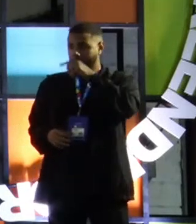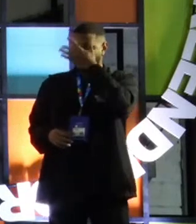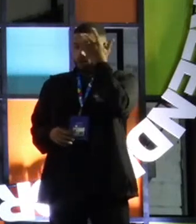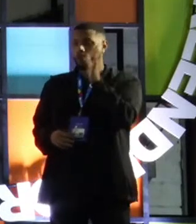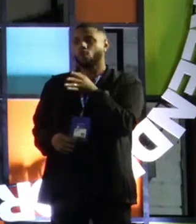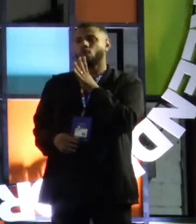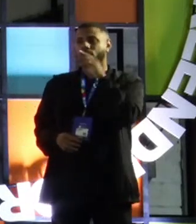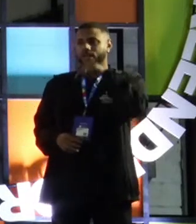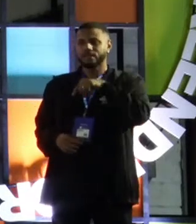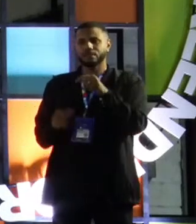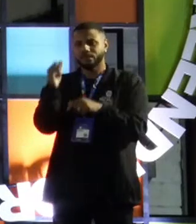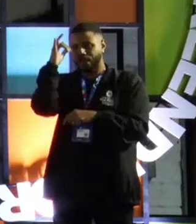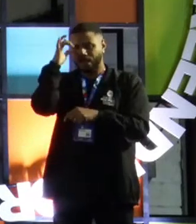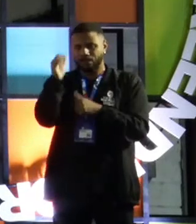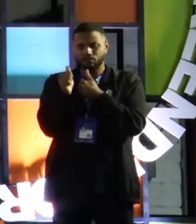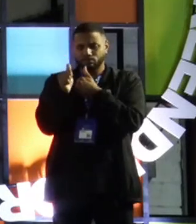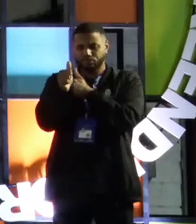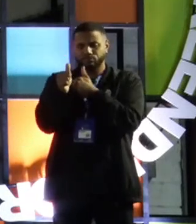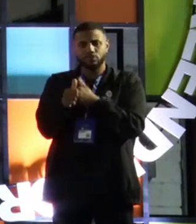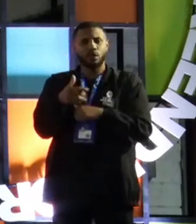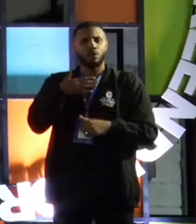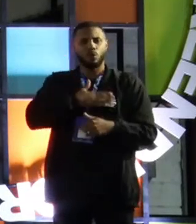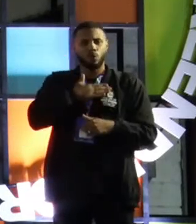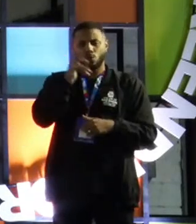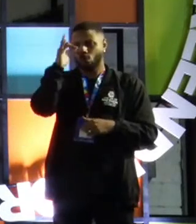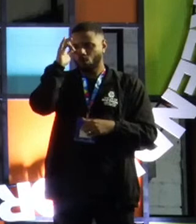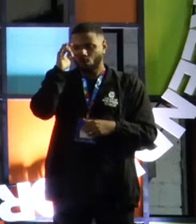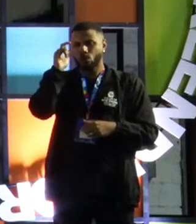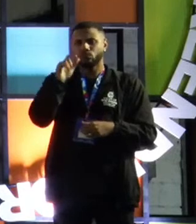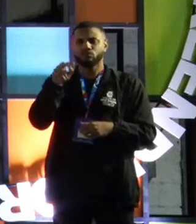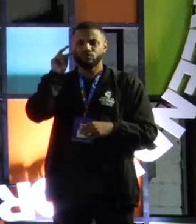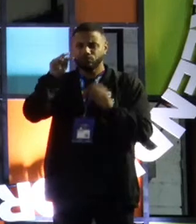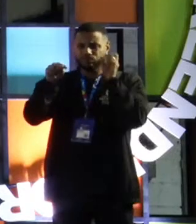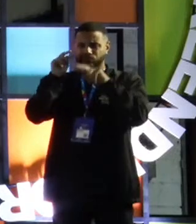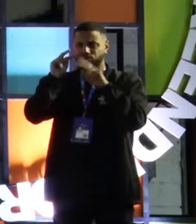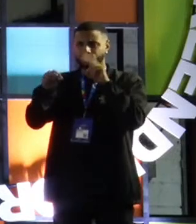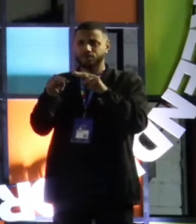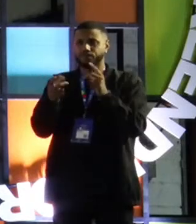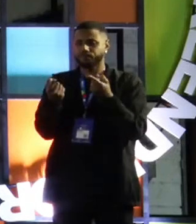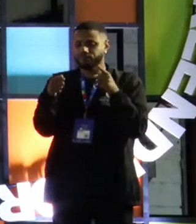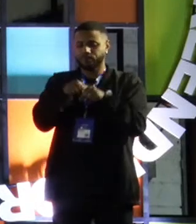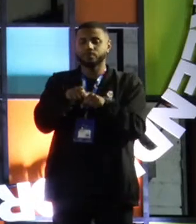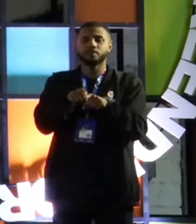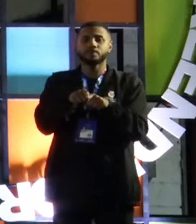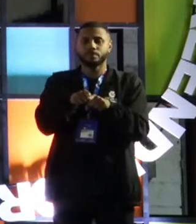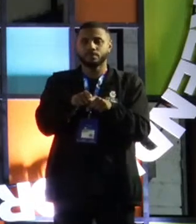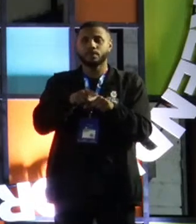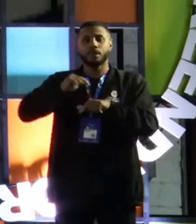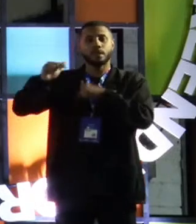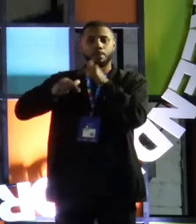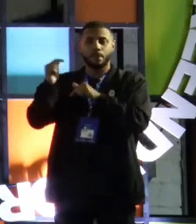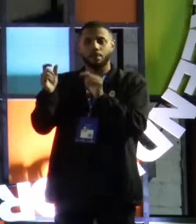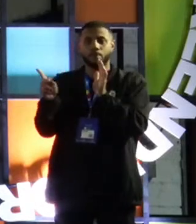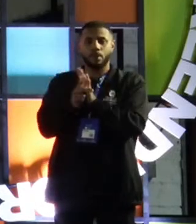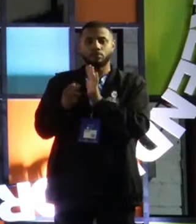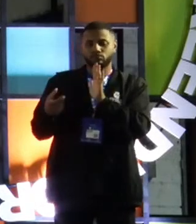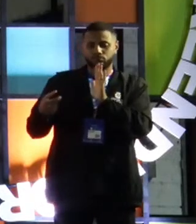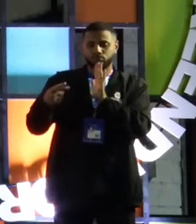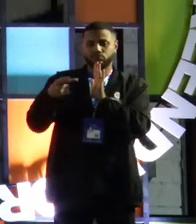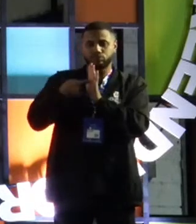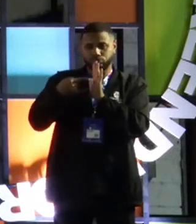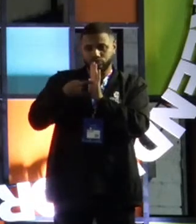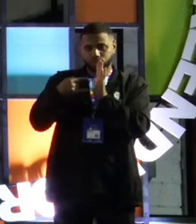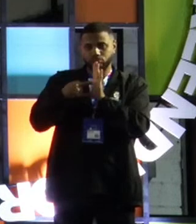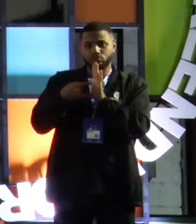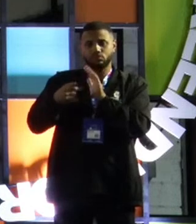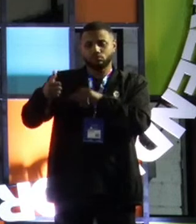no Instagram e ela é uma super parceira nossa ali da Husky. Ela trabalha como desenvolvedora e